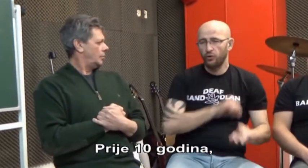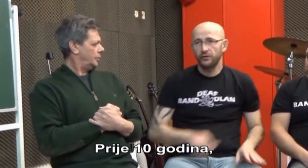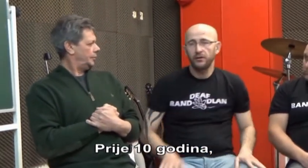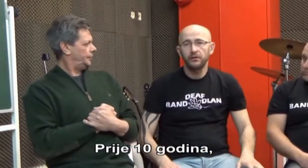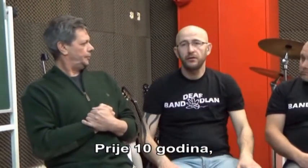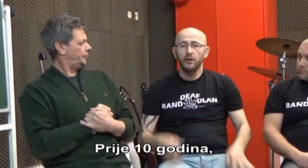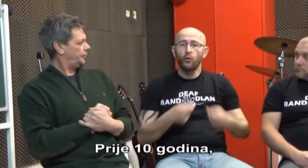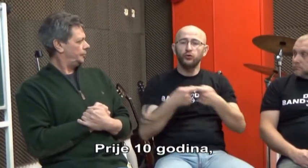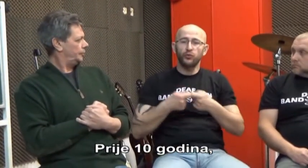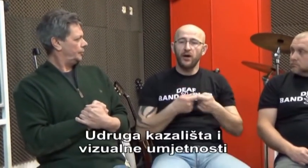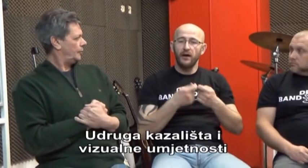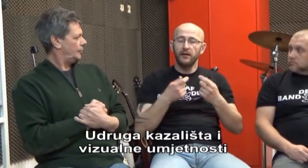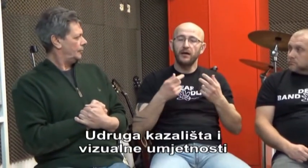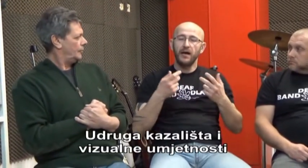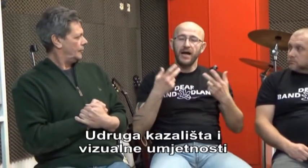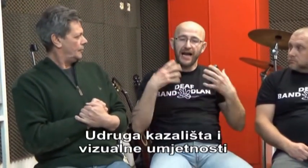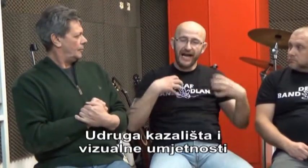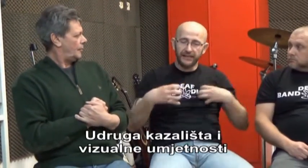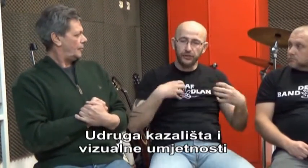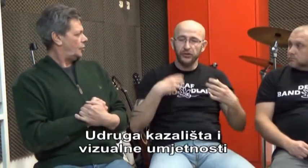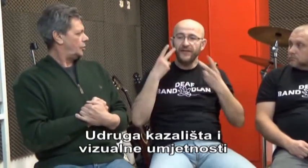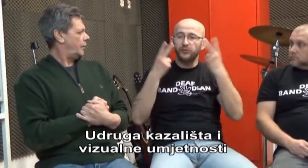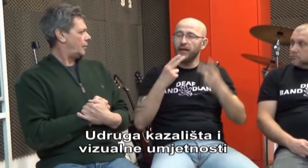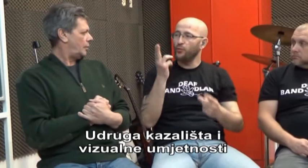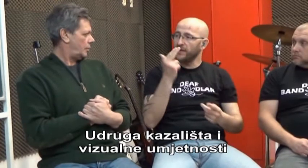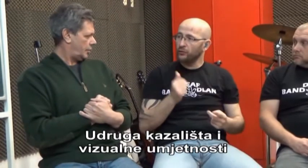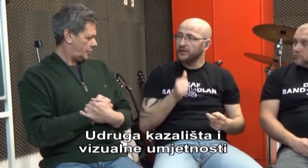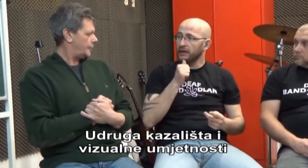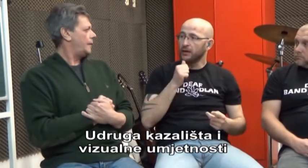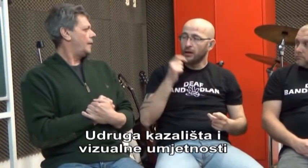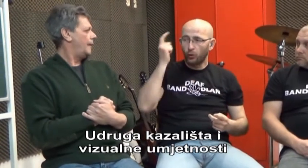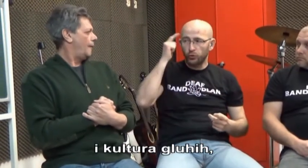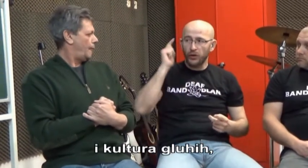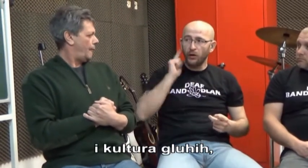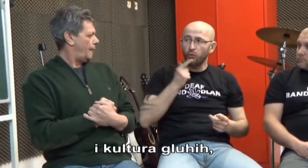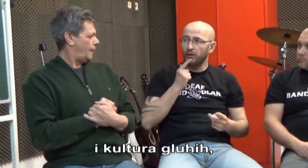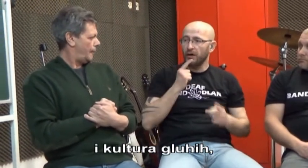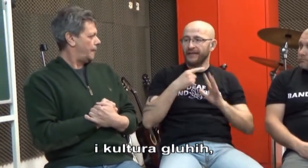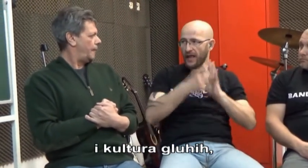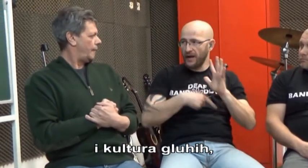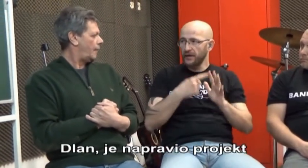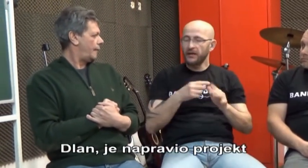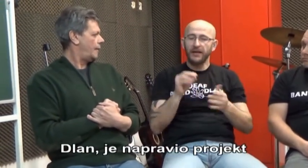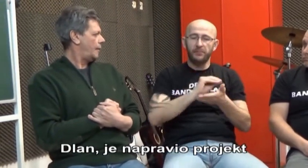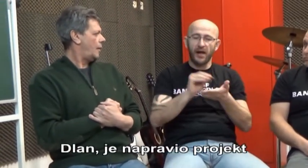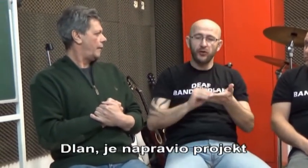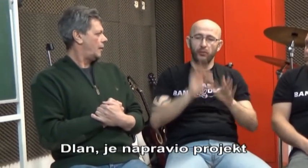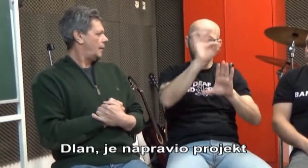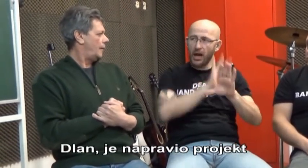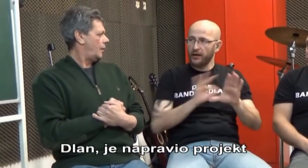godina udruga kazalište vizualne umjetnosti i kultura Jukdan je napravio projekt